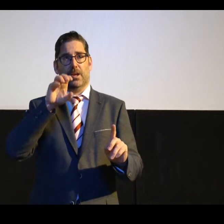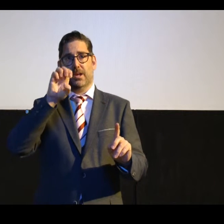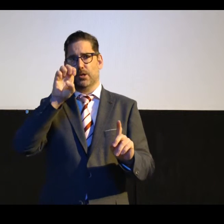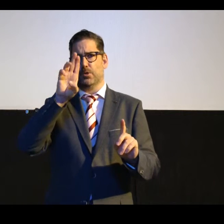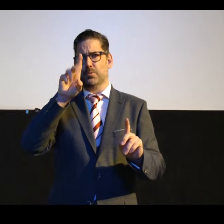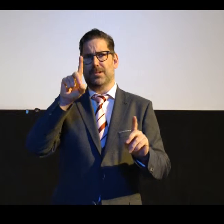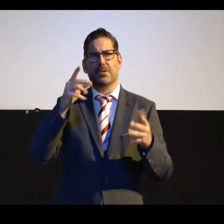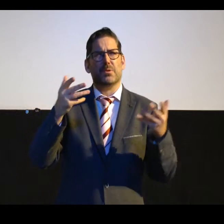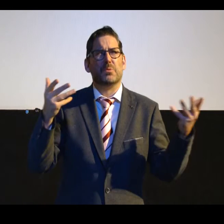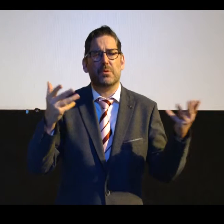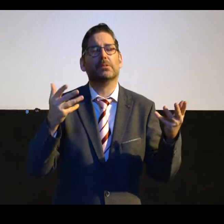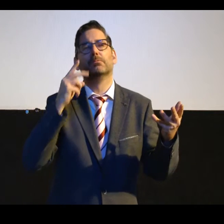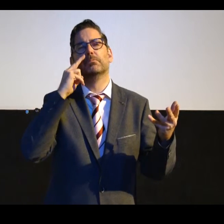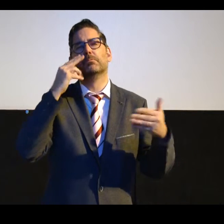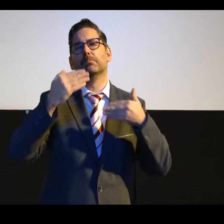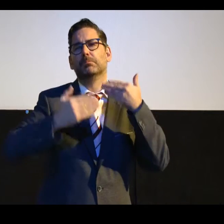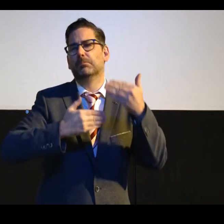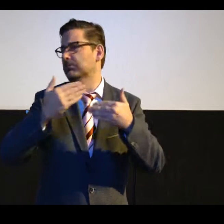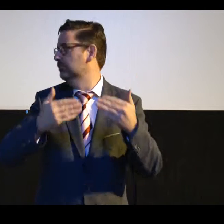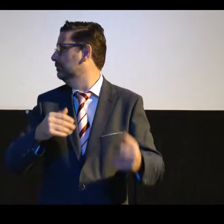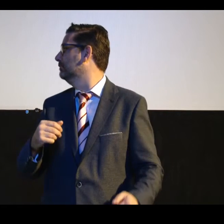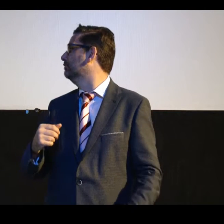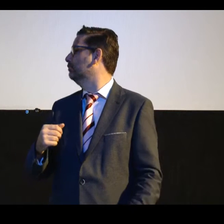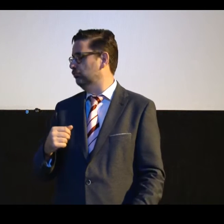novedoso y que resulta fundamental e importante.